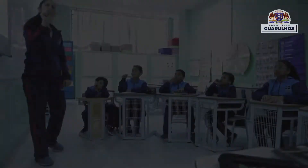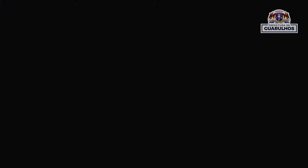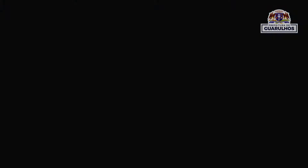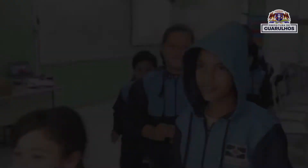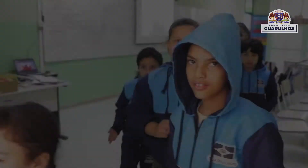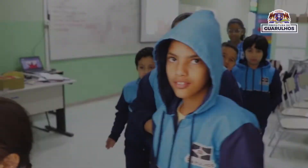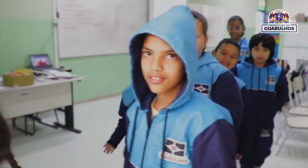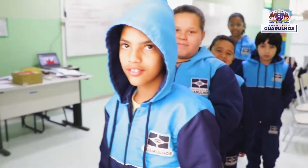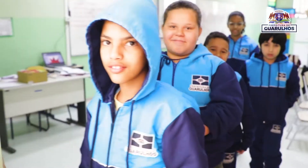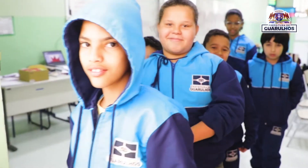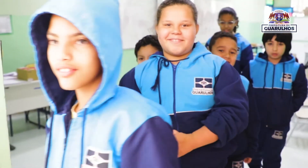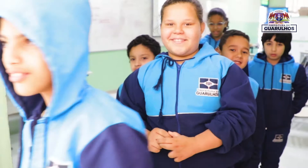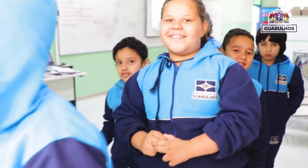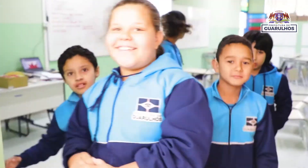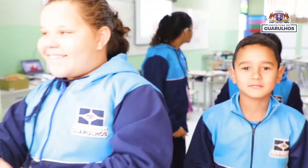Música